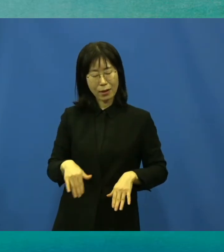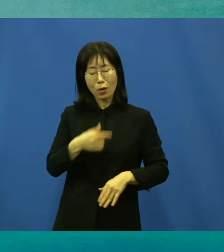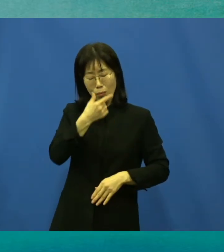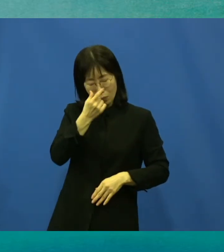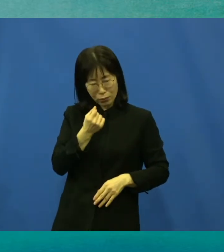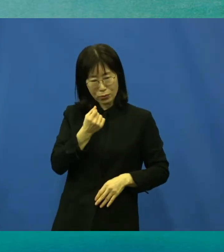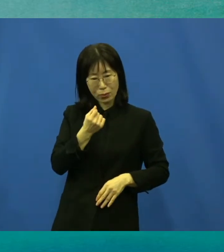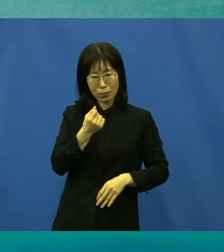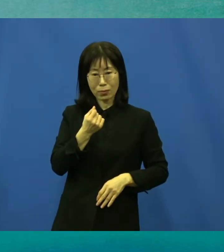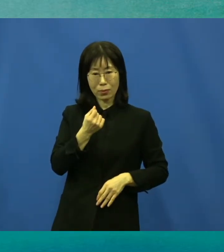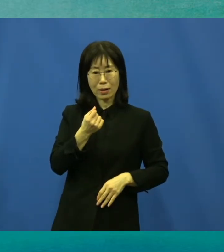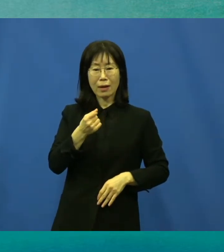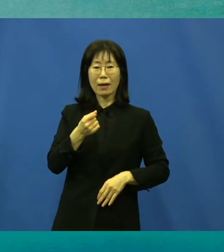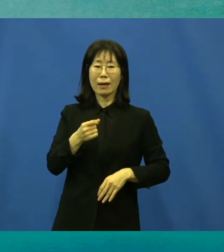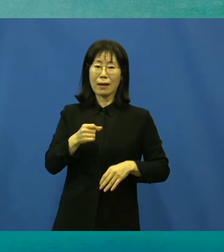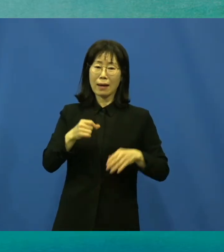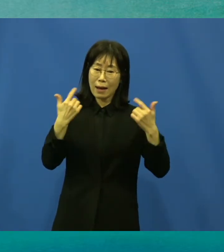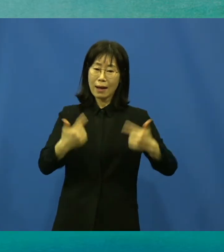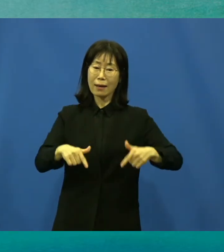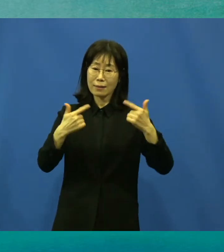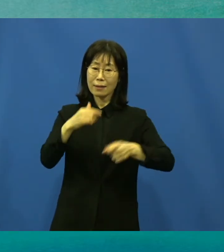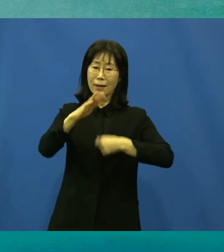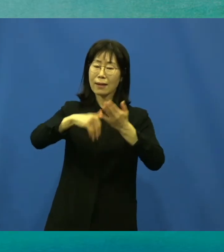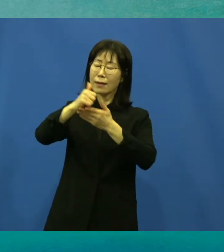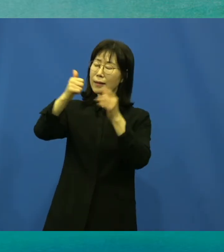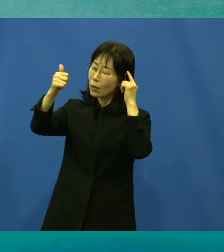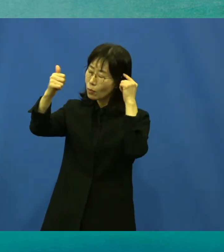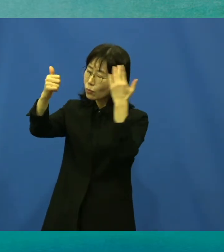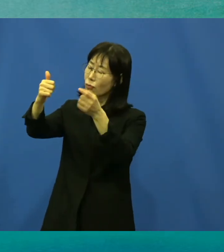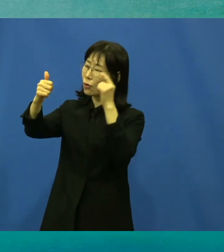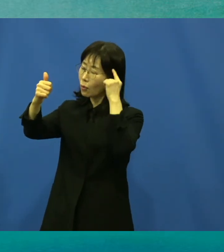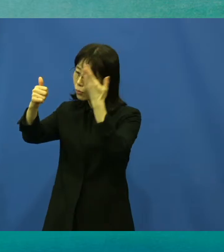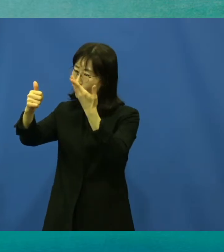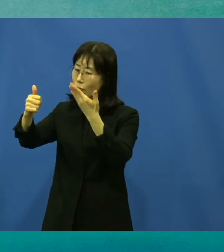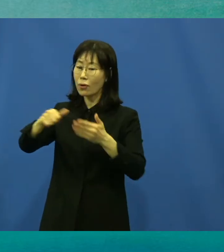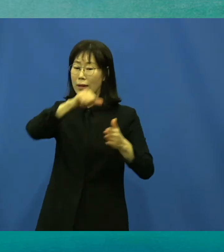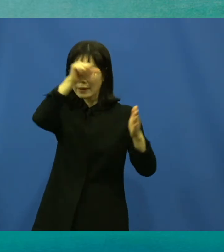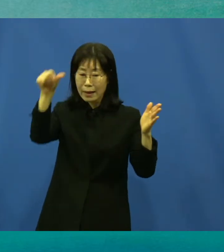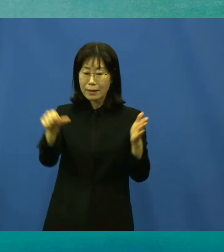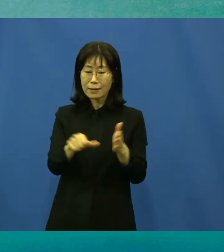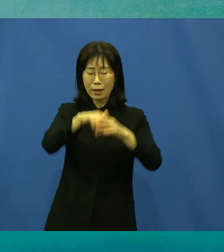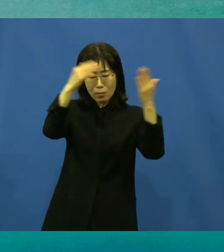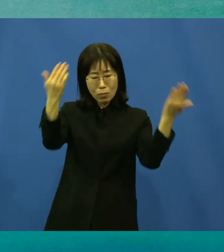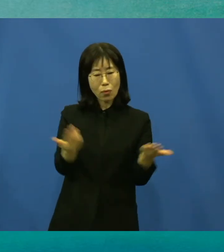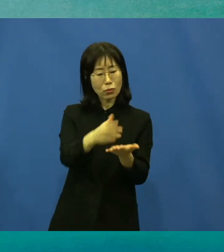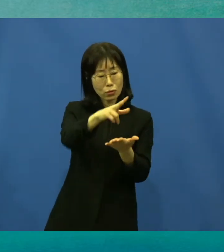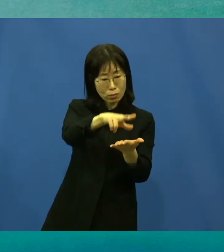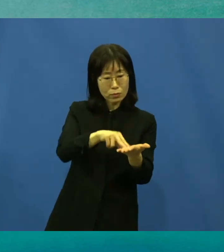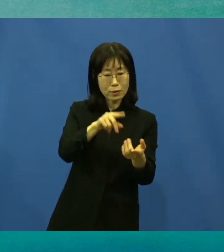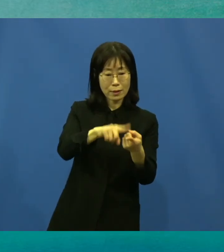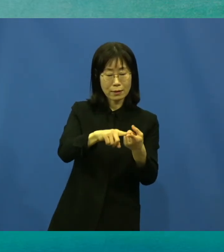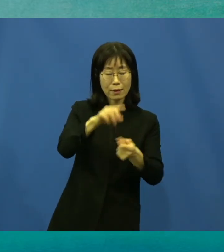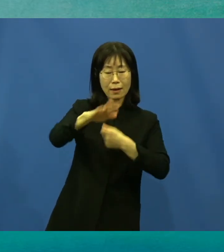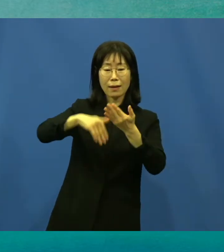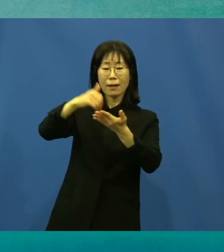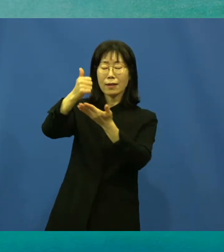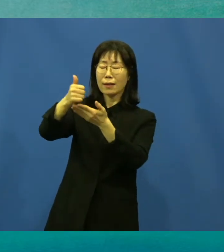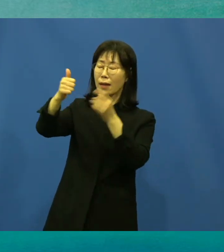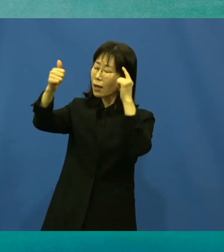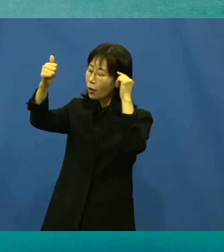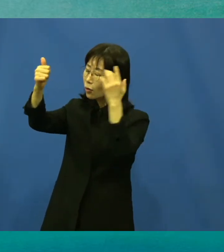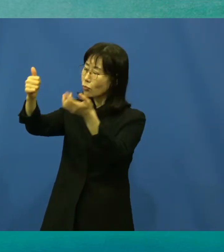내 삶에 일어난 모든 문제에 대해서 하나님께 질문하고, 그것이 우연이 아니요 모든 것이 하나님과